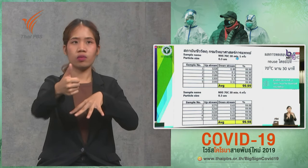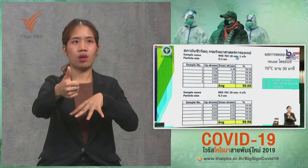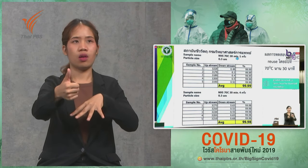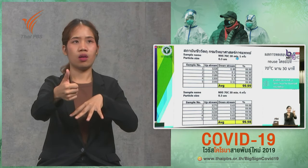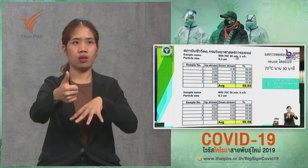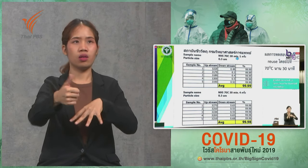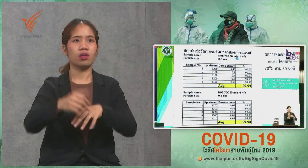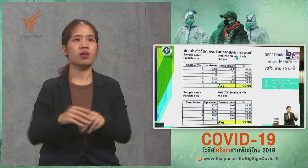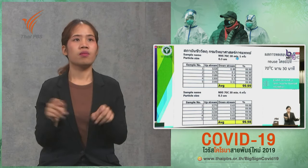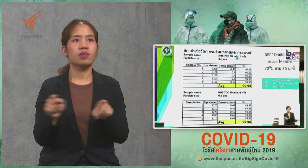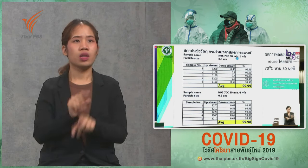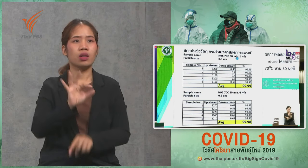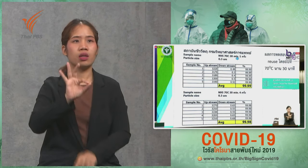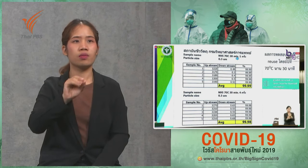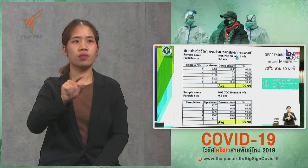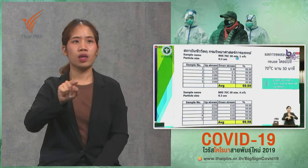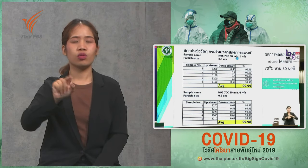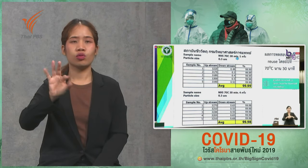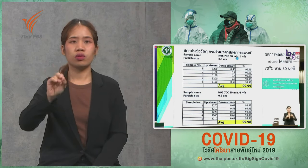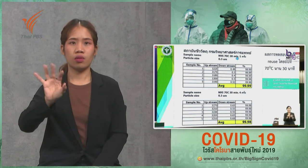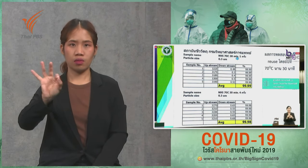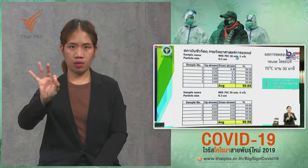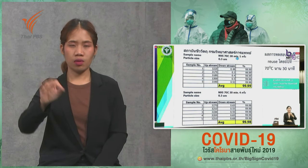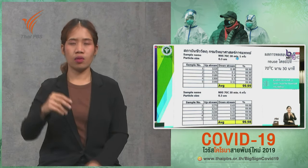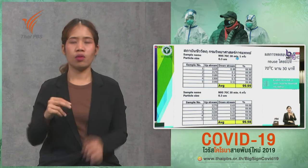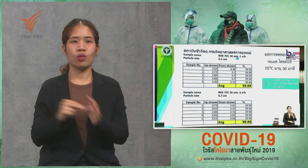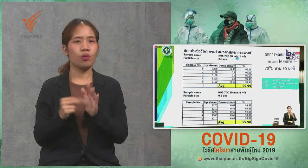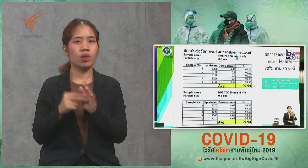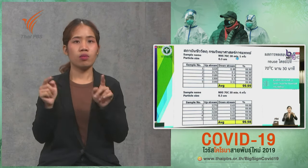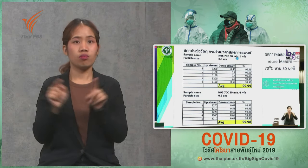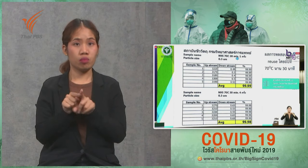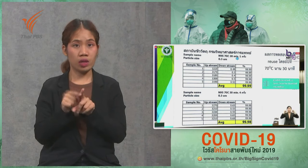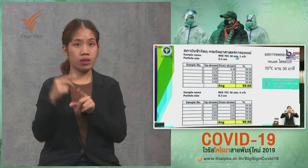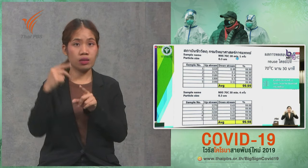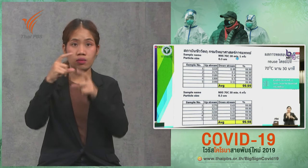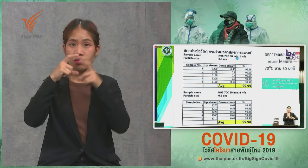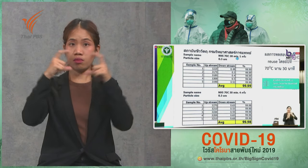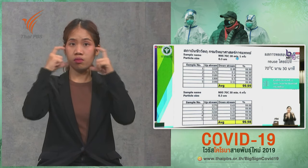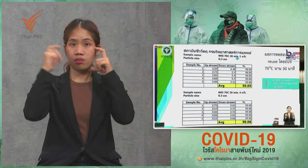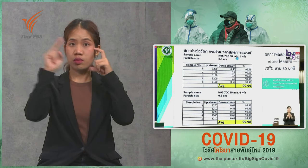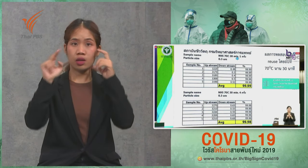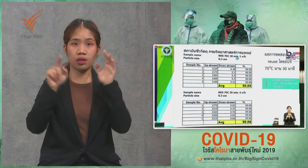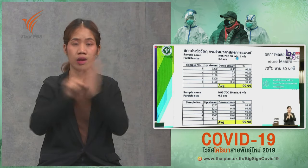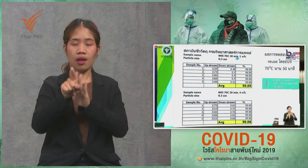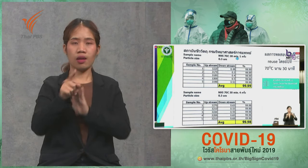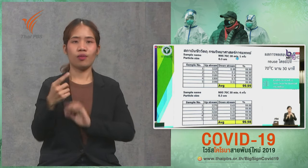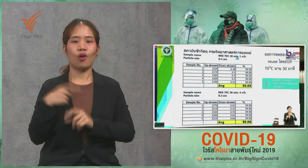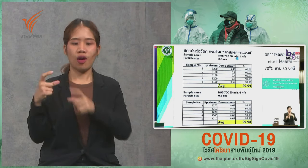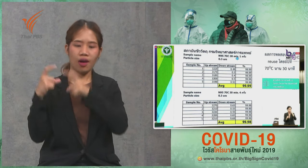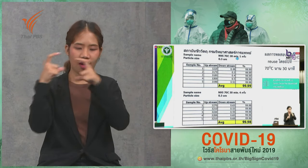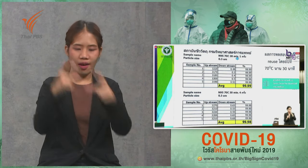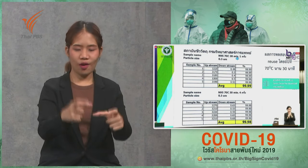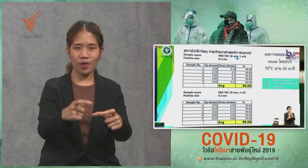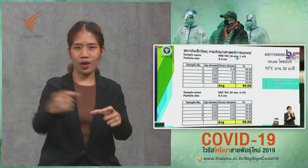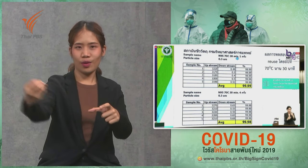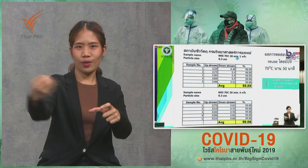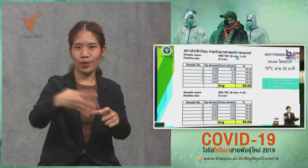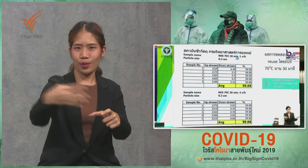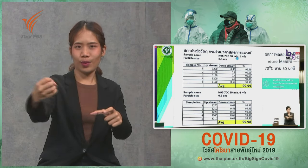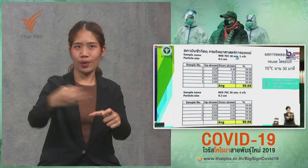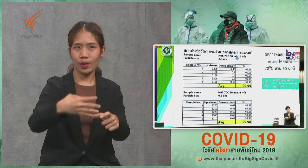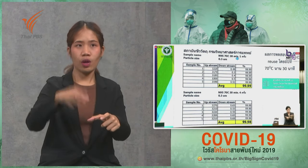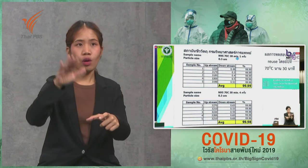งเท่ากับเวลาที่ใช้ N95 ครั้งแรกนะคะพออบ4ครั้งเนี่ยมันลดลงไป 0.01